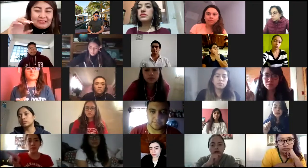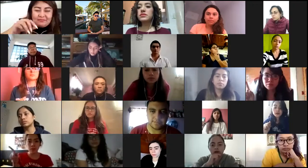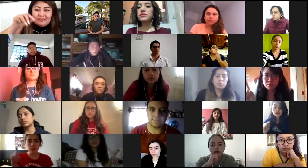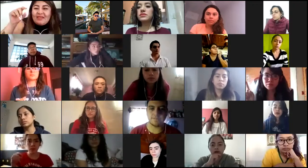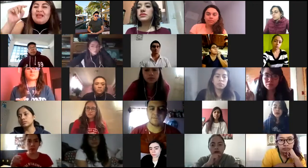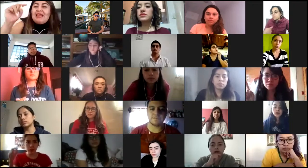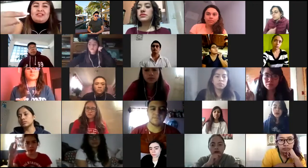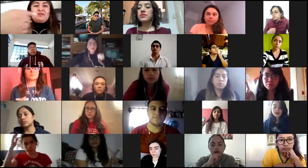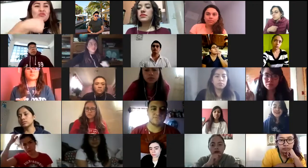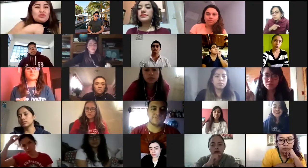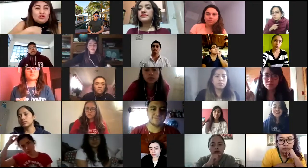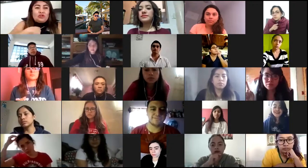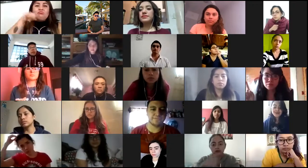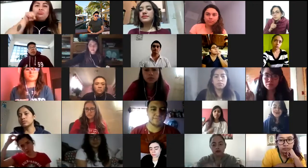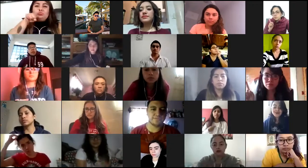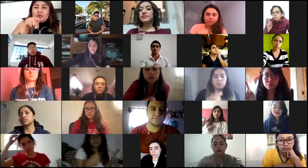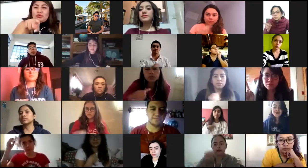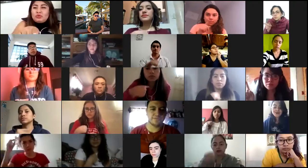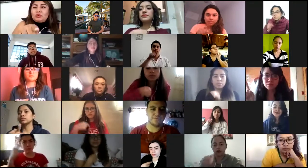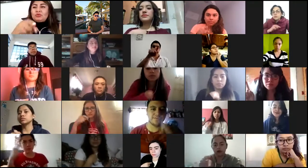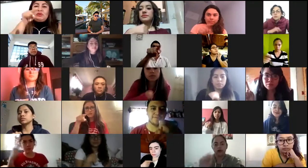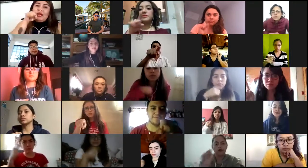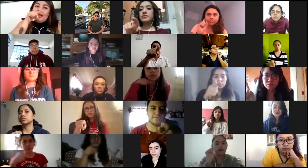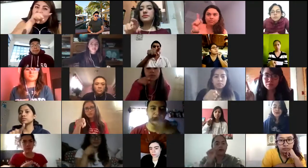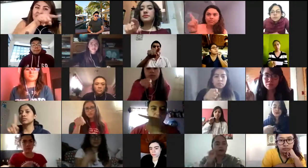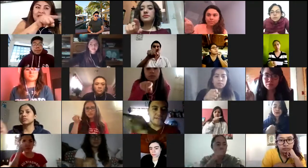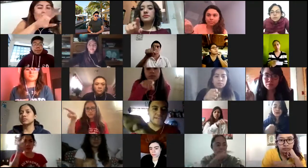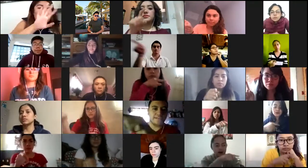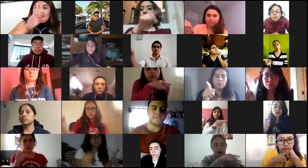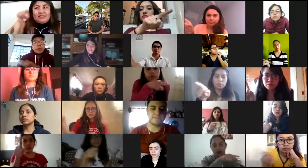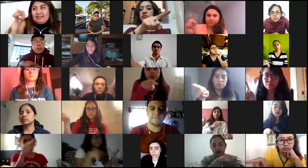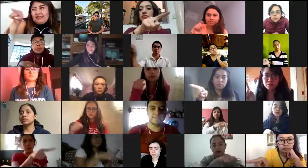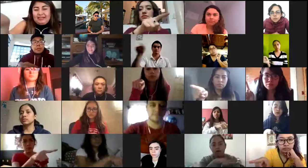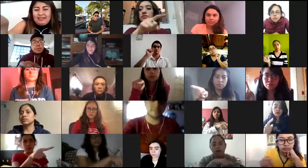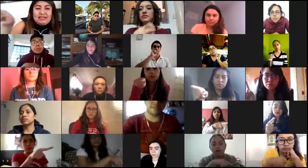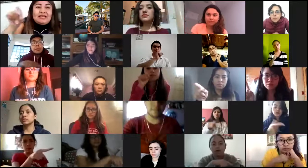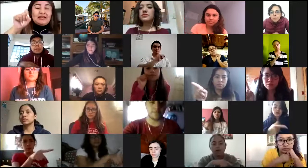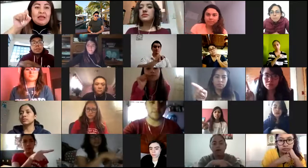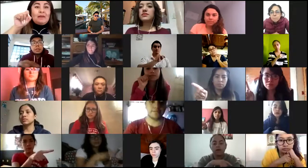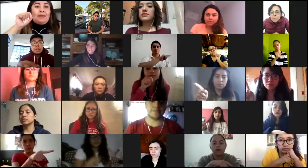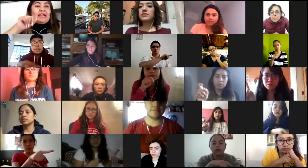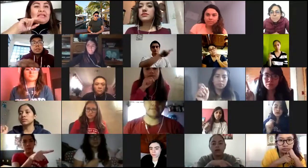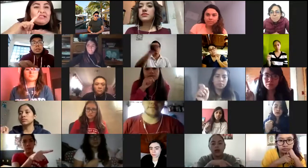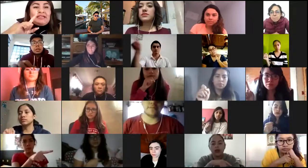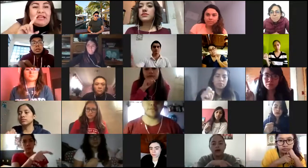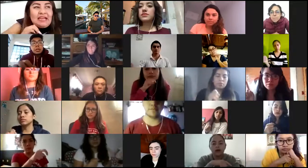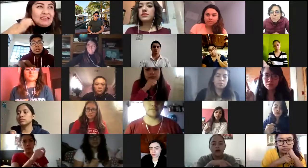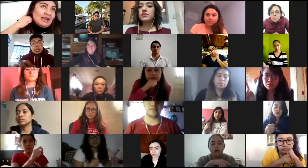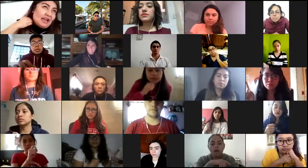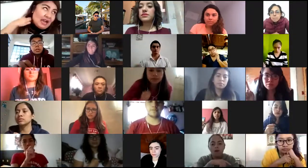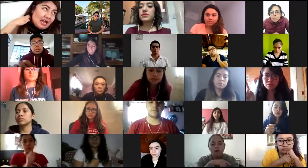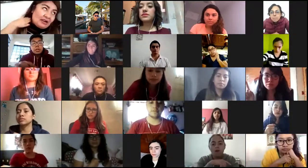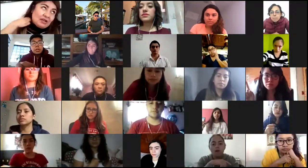fácil. Entonces, vamos, yo, tú, él, o donde esté él. Para decir